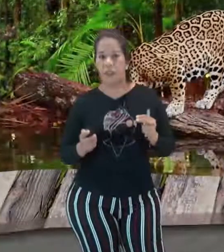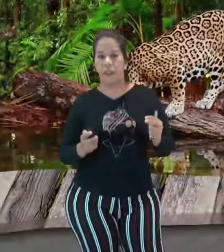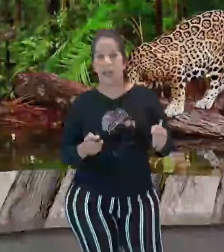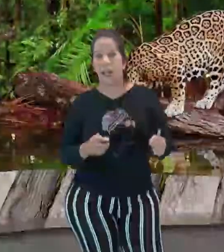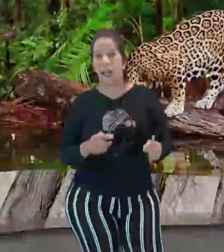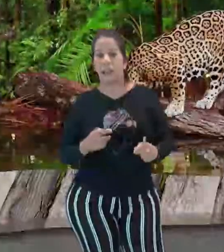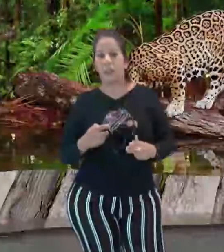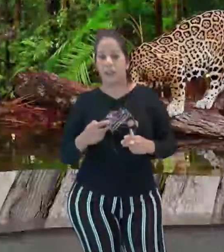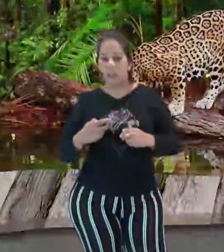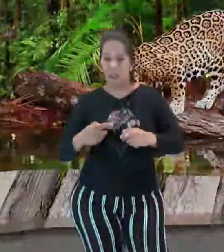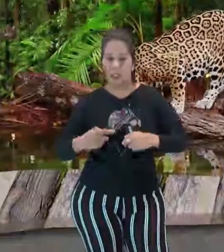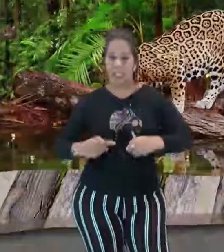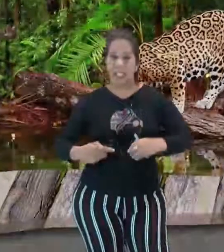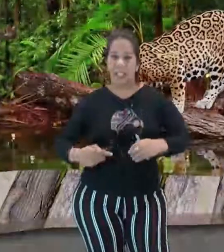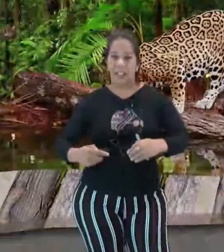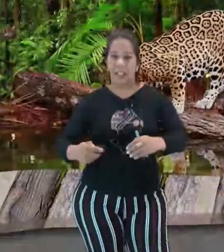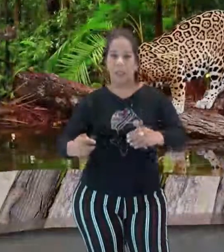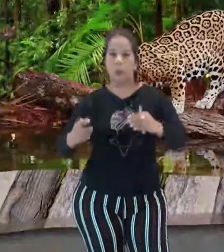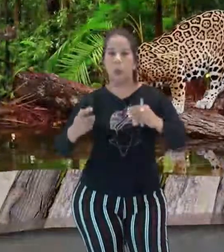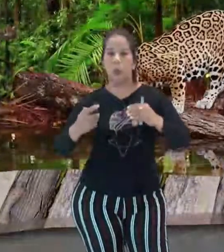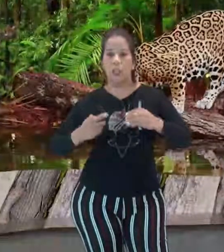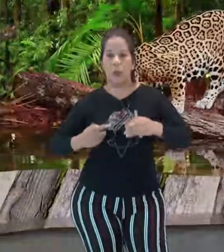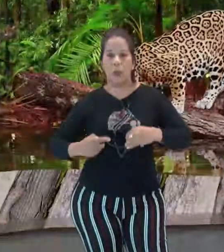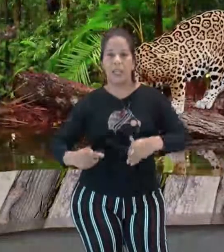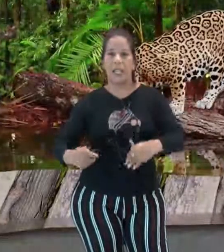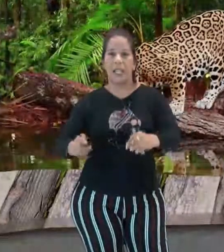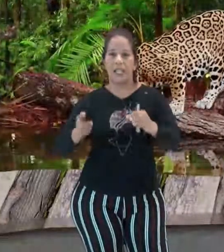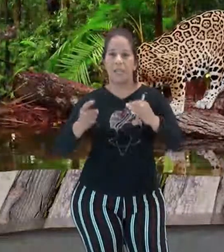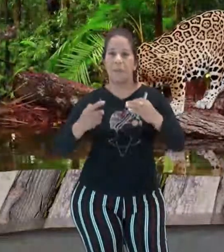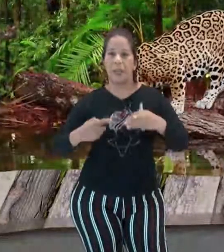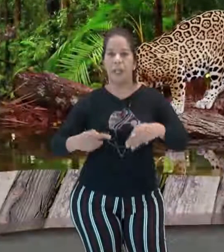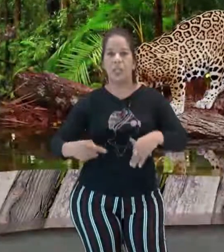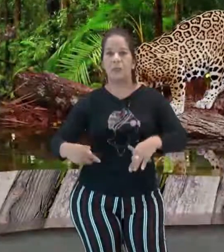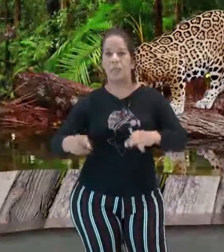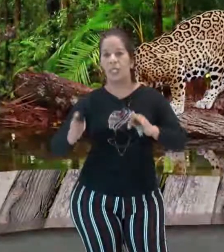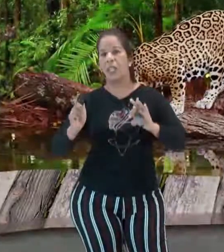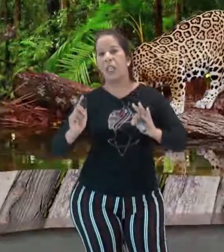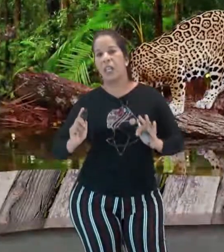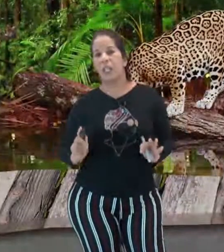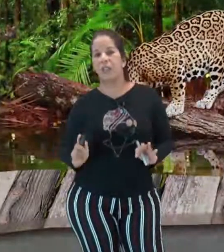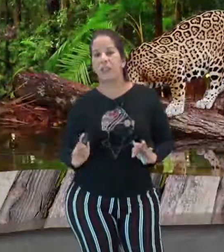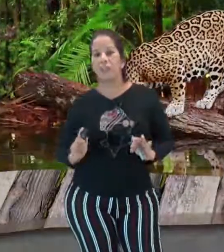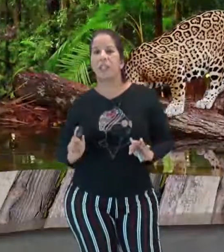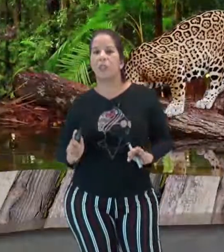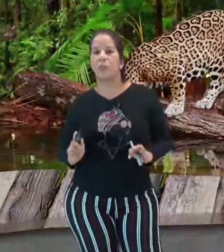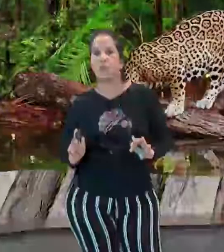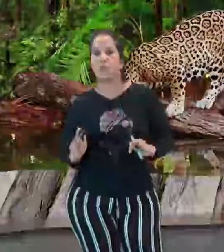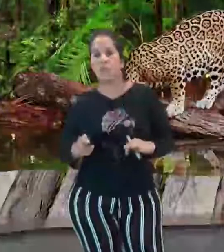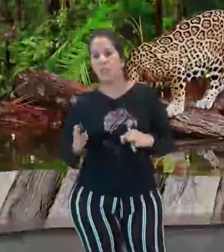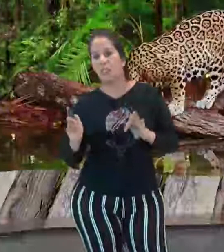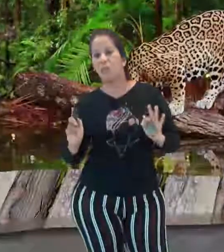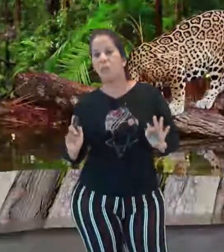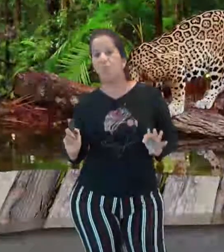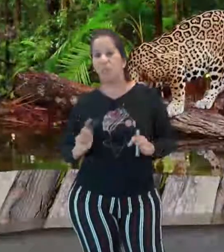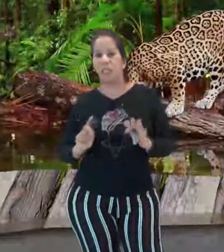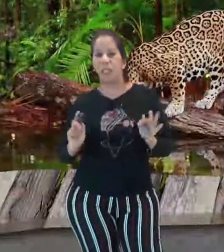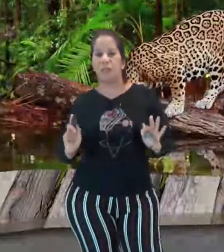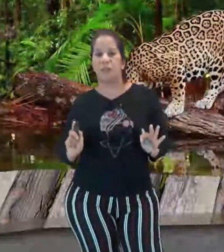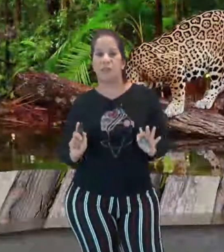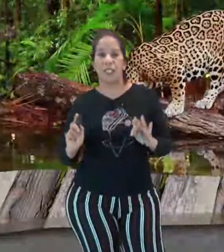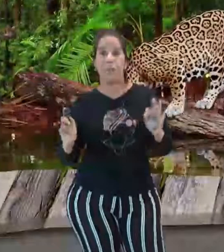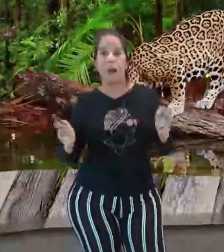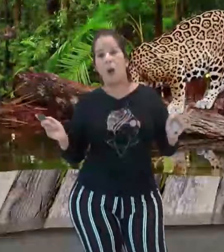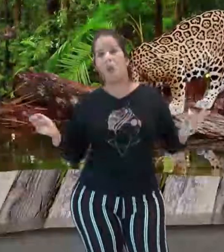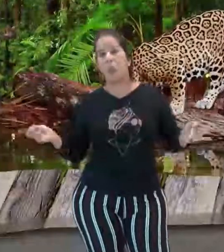espermatozoides danificados, vai poder fazer aquela varredura na uretra, limpando ali, retirando substâncias ali que não, né,